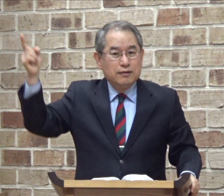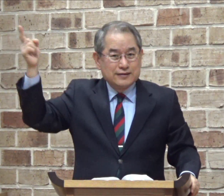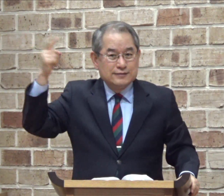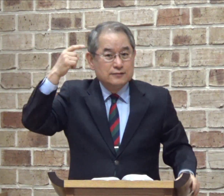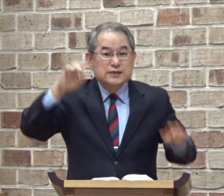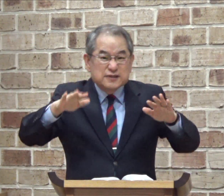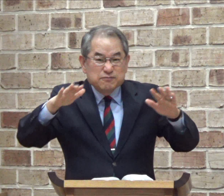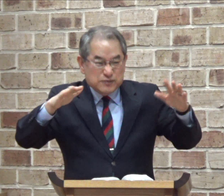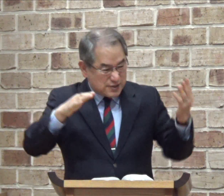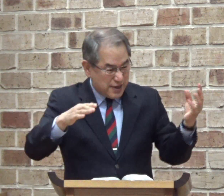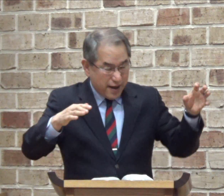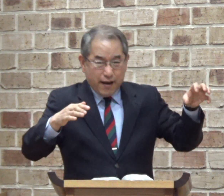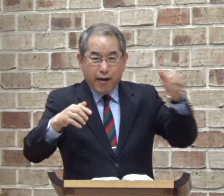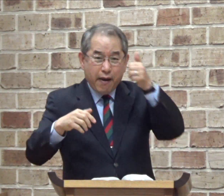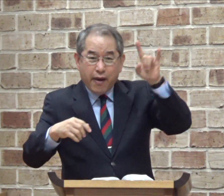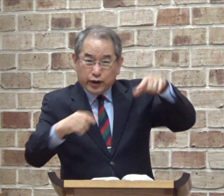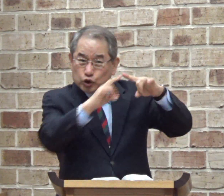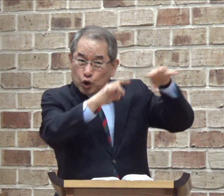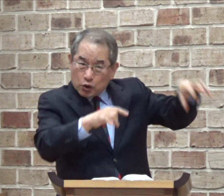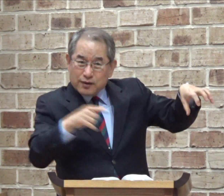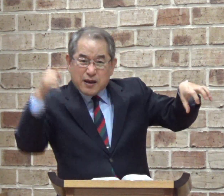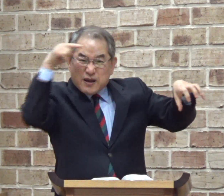10배로 더 폭발하는 위협이 크기 때문에